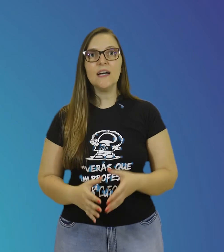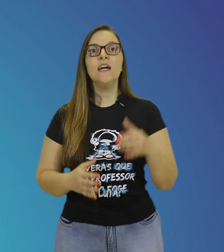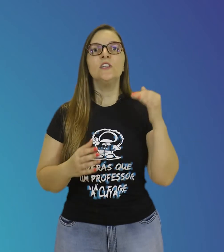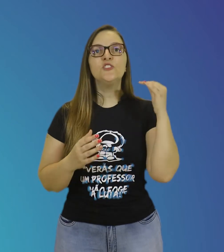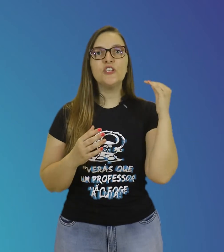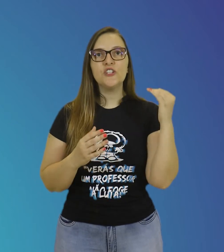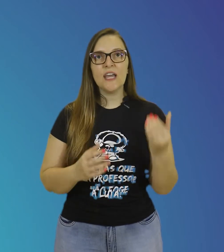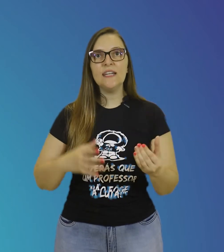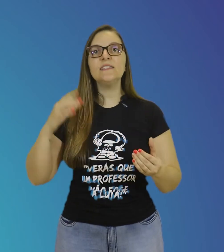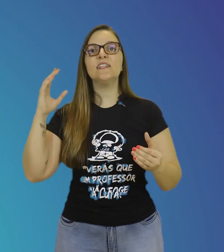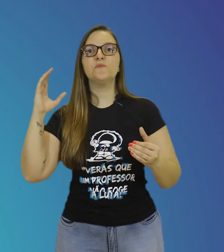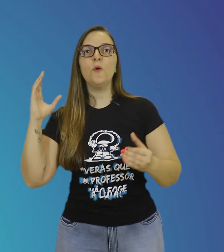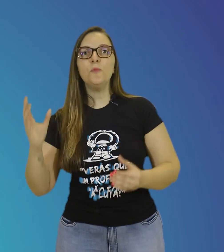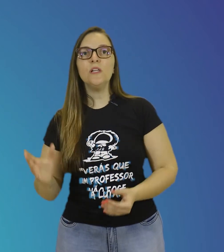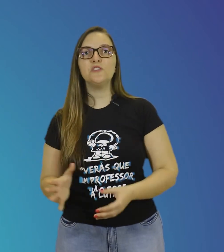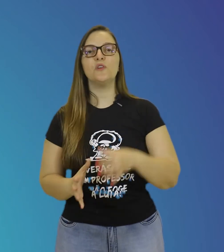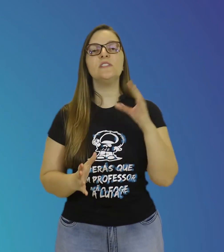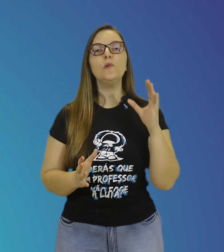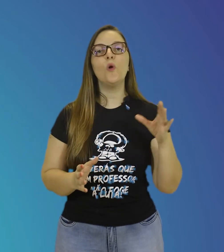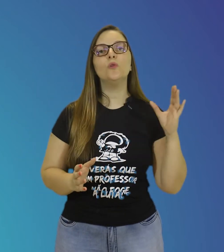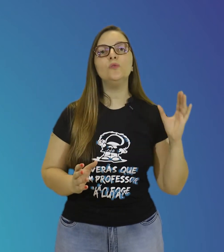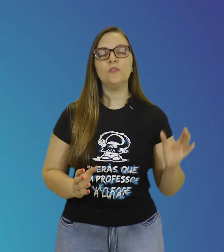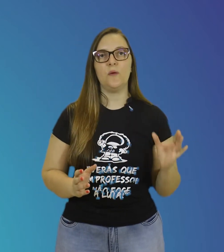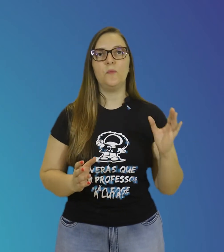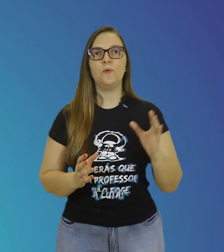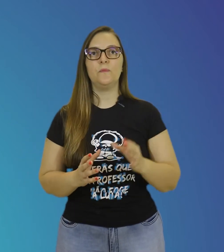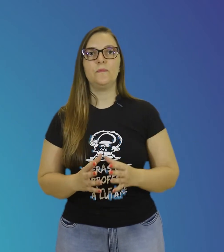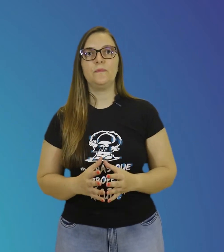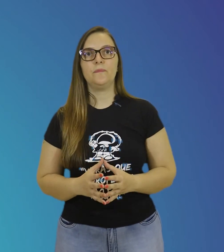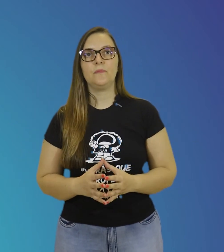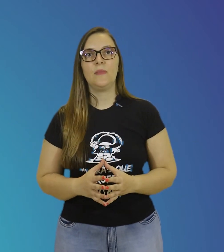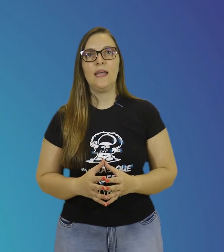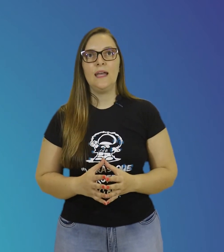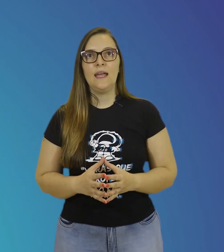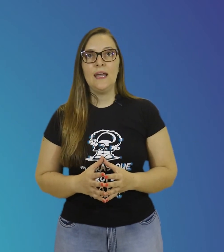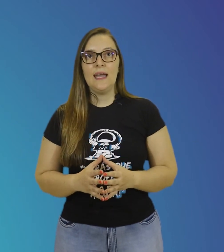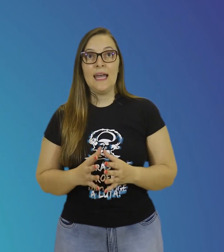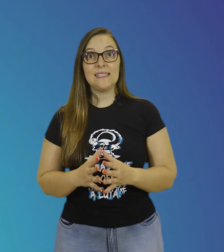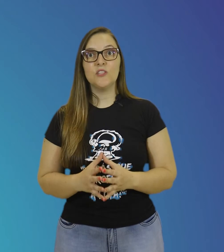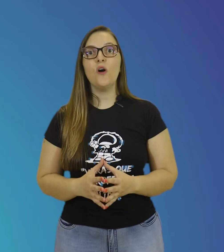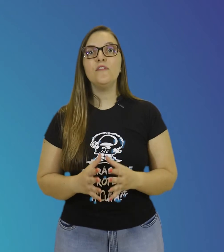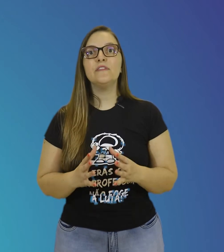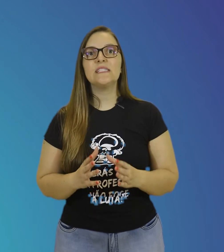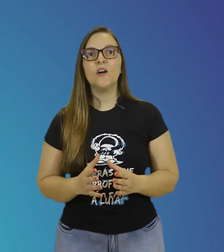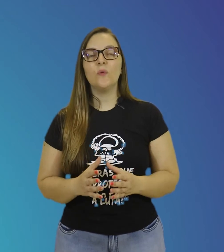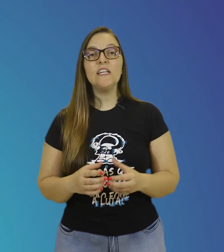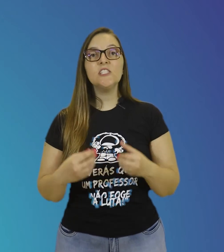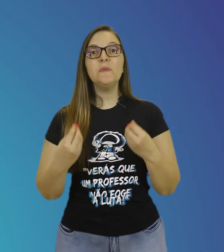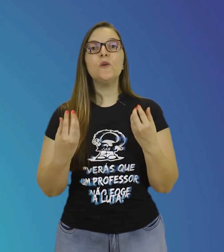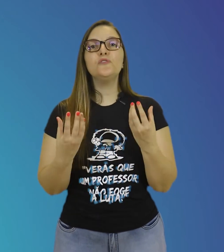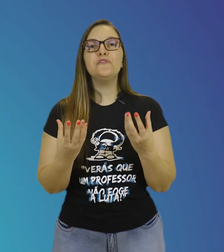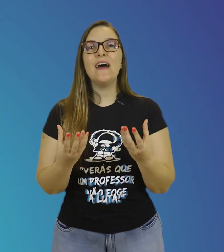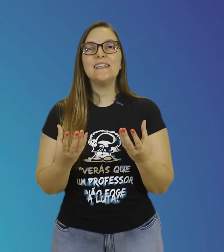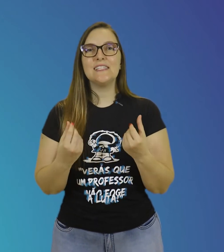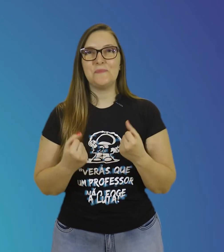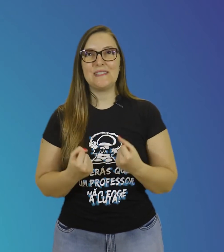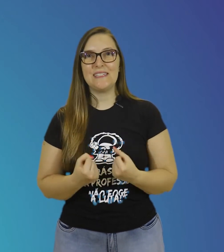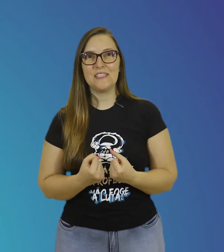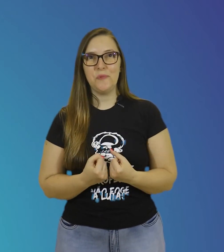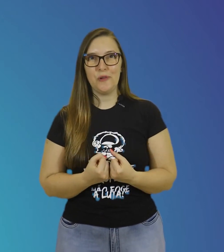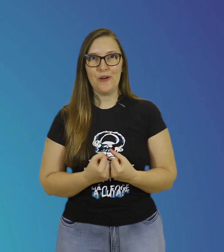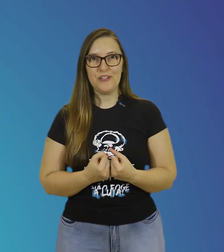frequência de genes nas populações ao longo do tempo. Essa nova visão inspirou